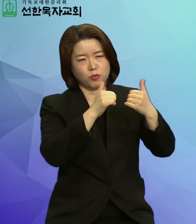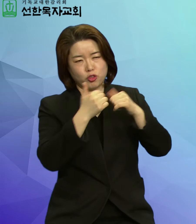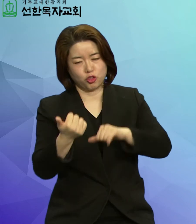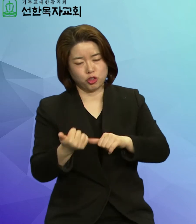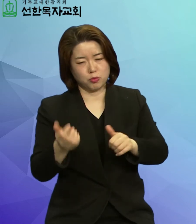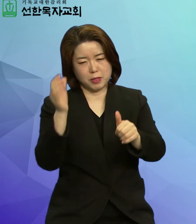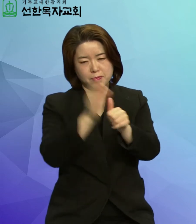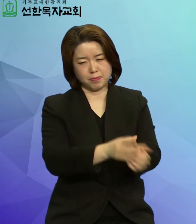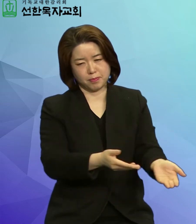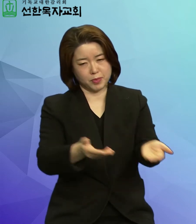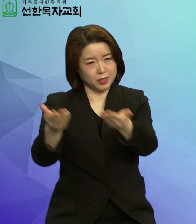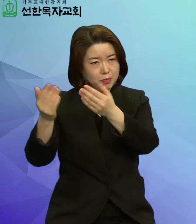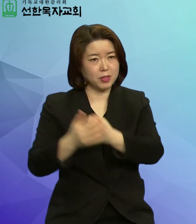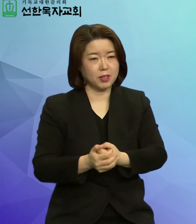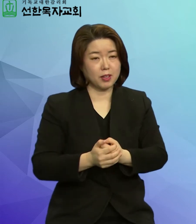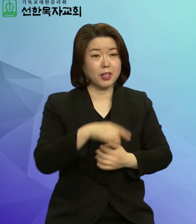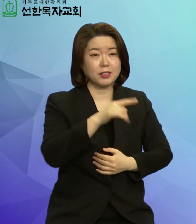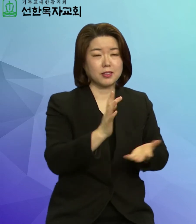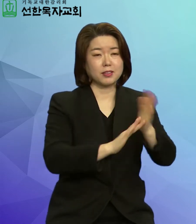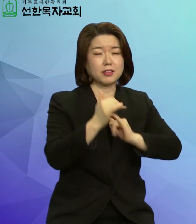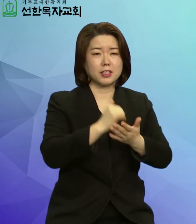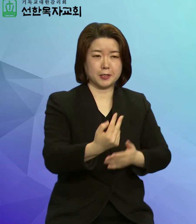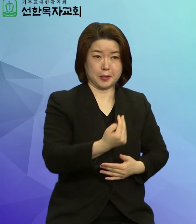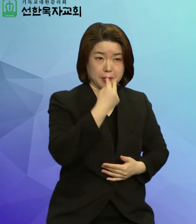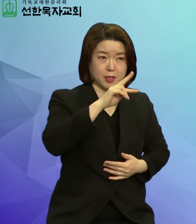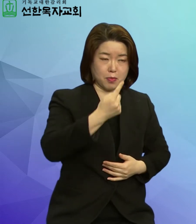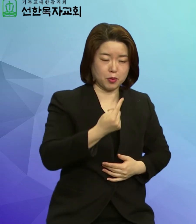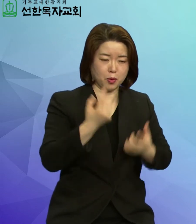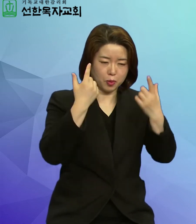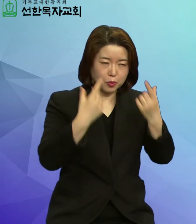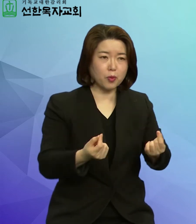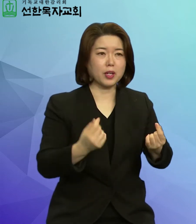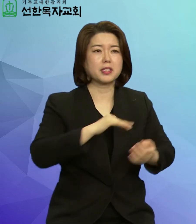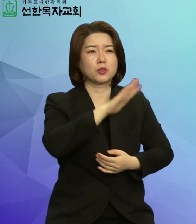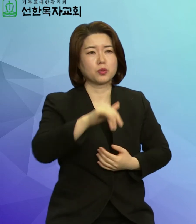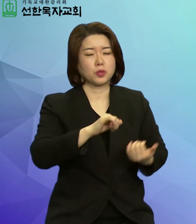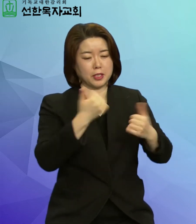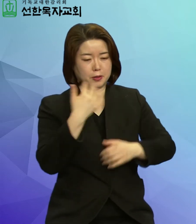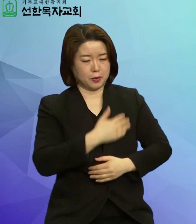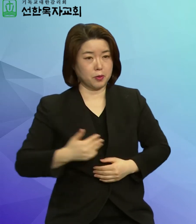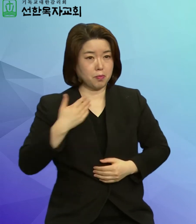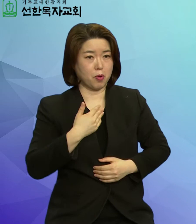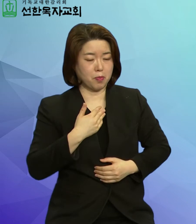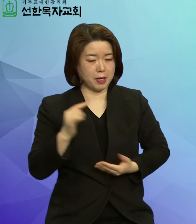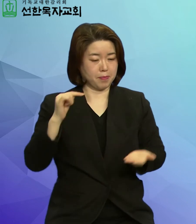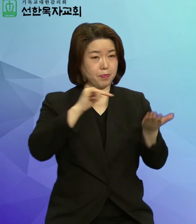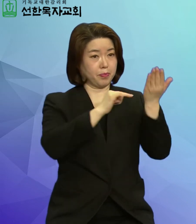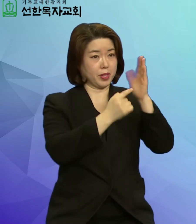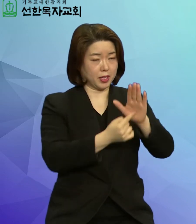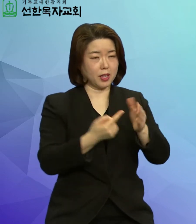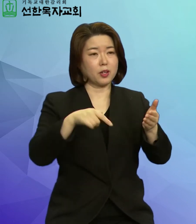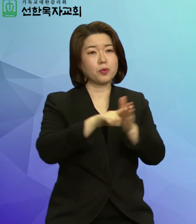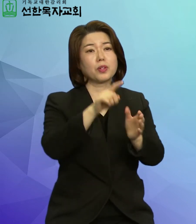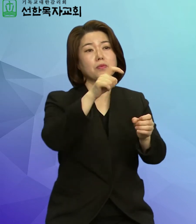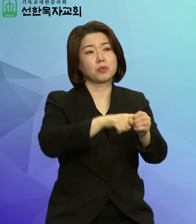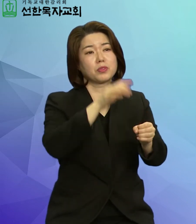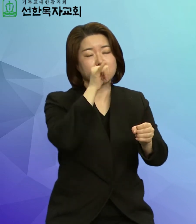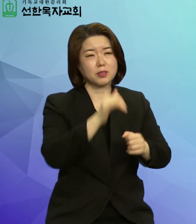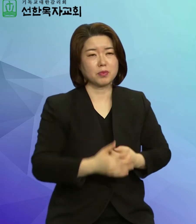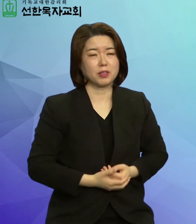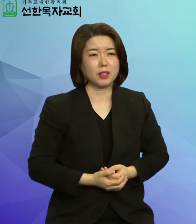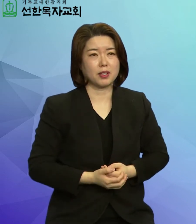몸을 죽음에 내어 맡깁니다. 그것은 예수의 생명도 또한 우리의 죽을 육신에 나타나게